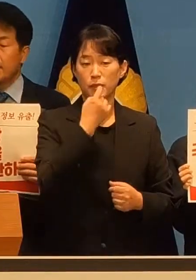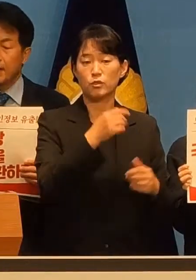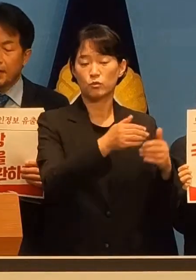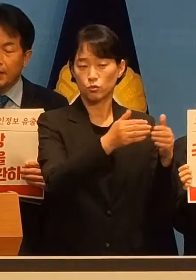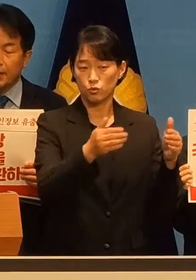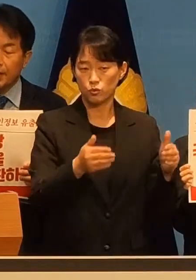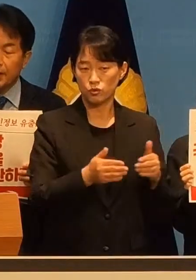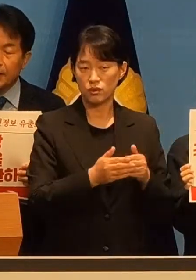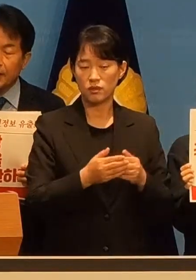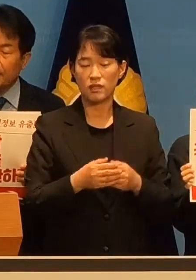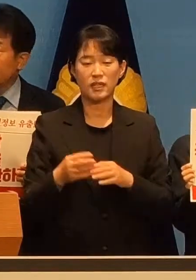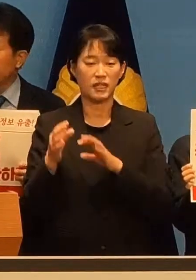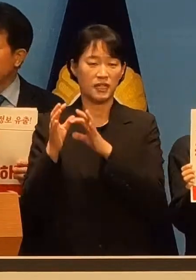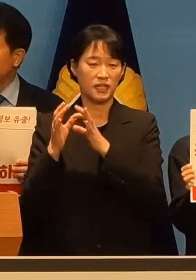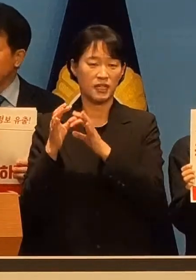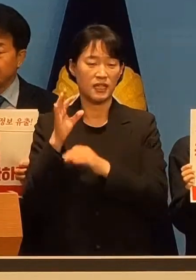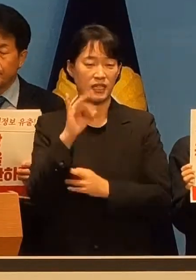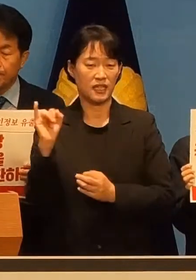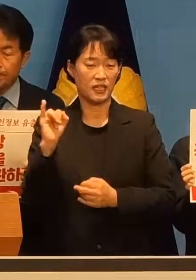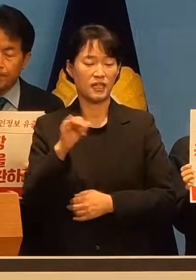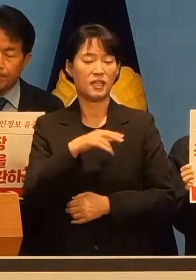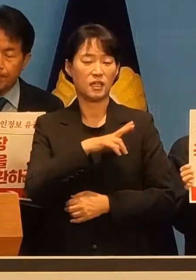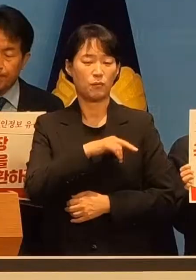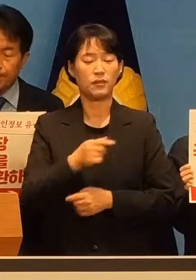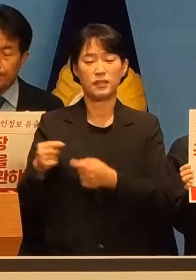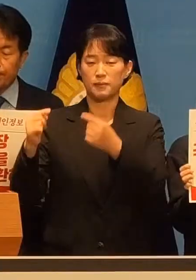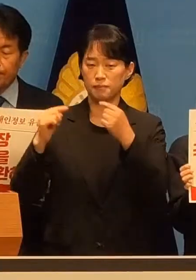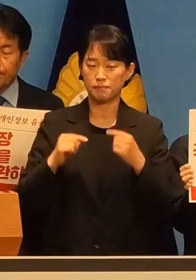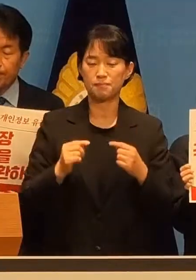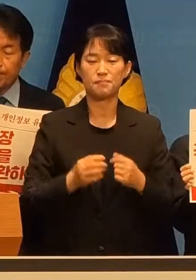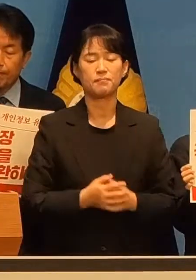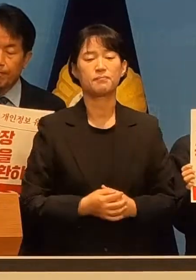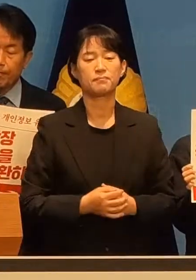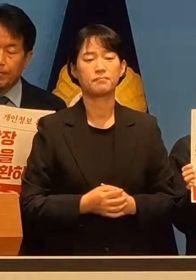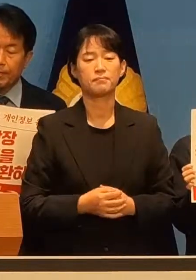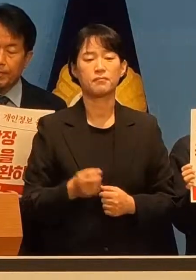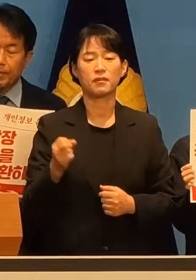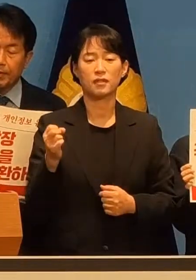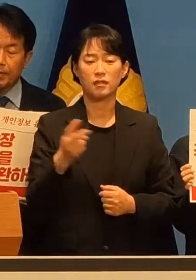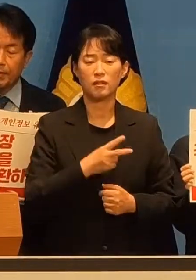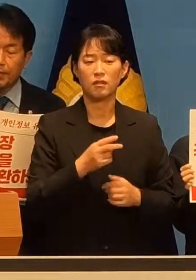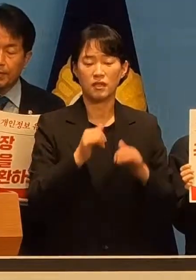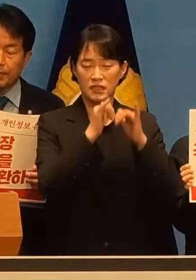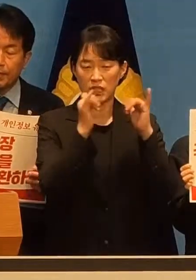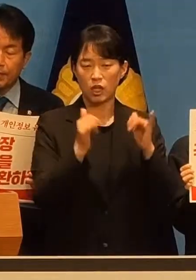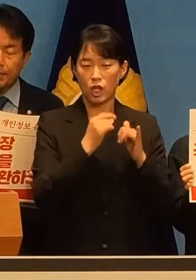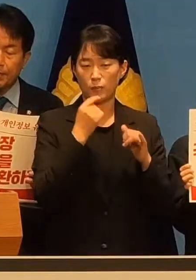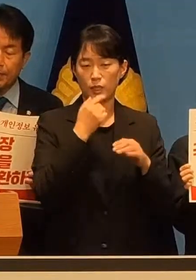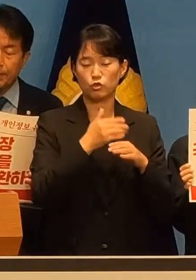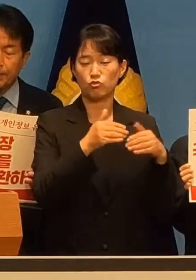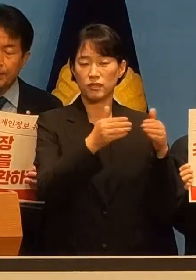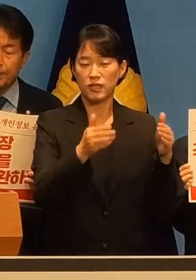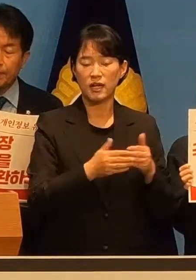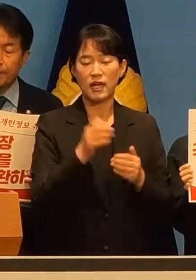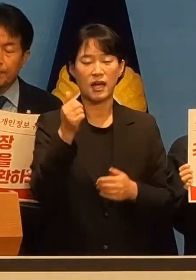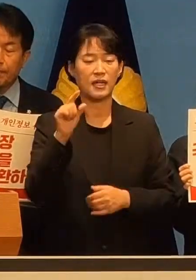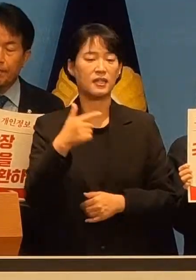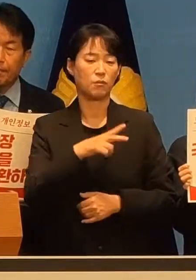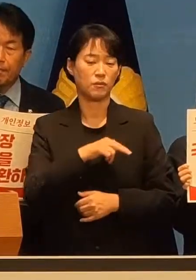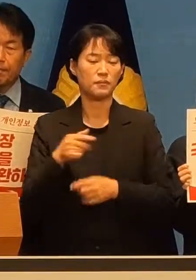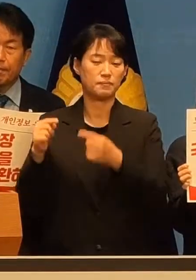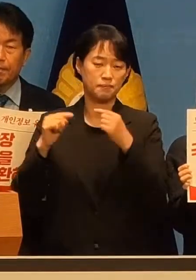더불어민주당 이강일 의원님 참석해 주셨습니다. 그리고 사회민주당 한창민 의원님 참석해